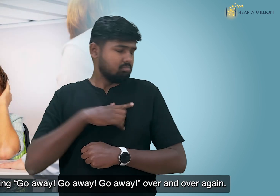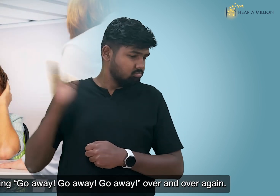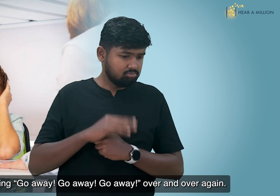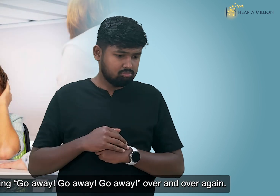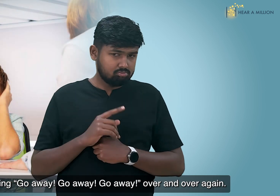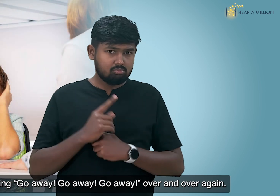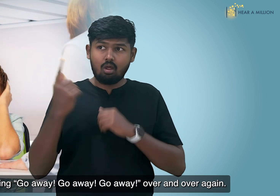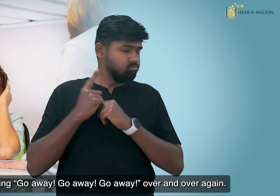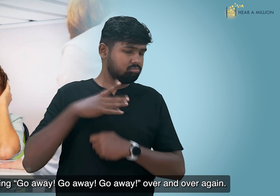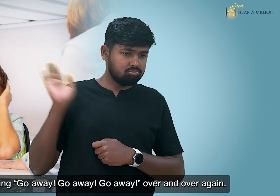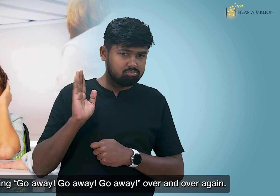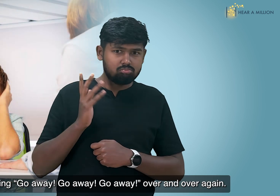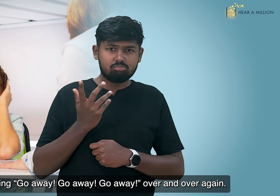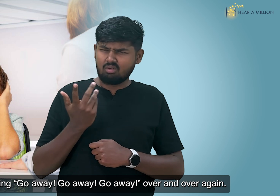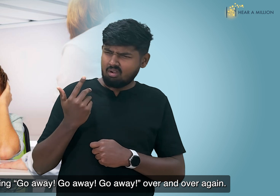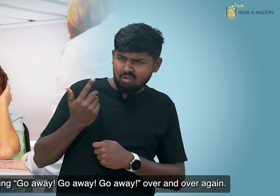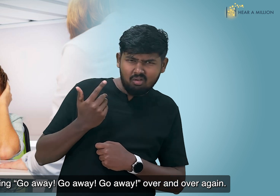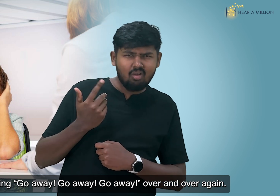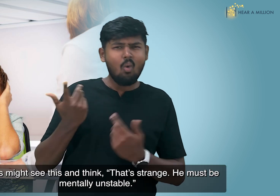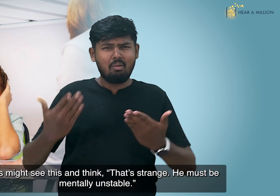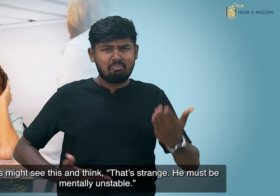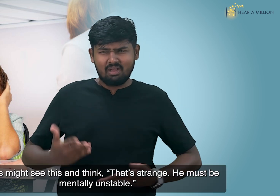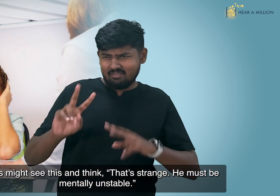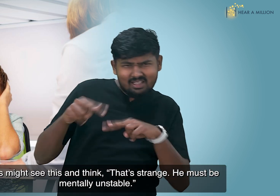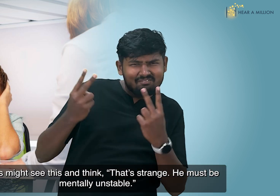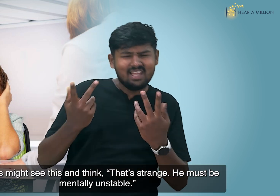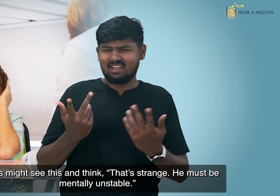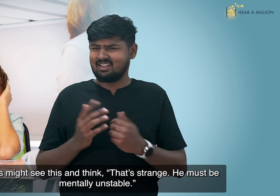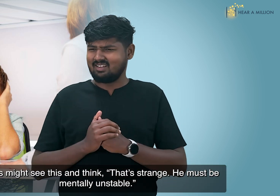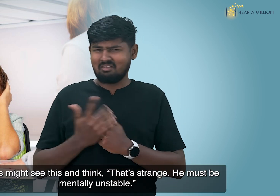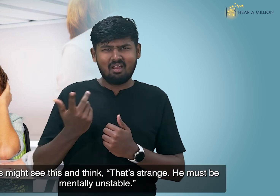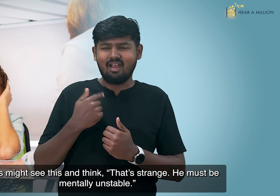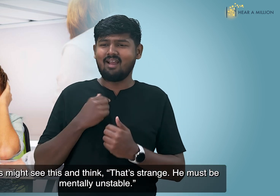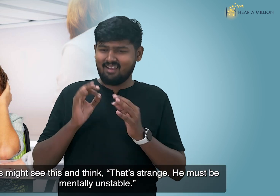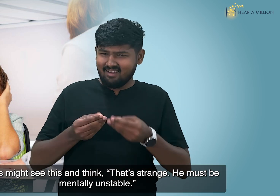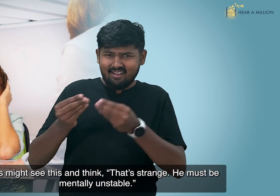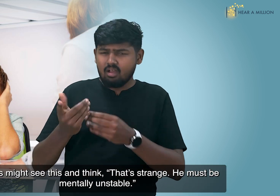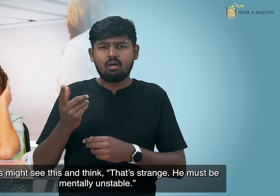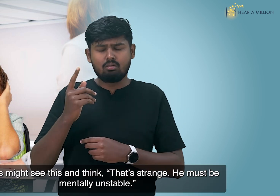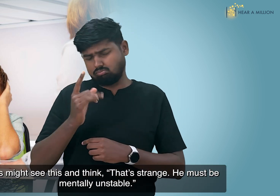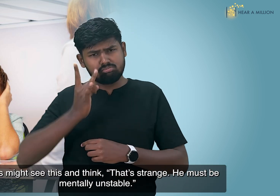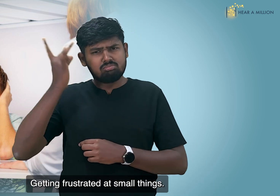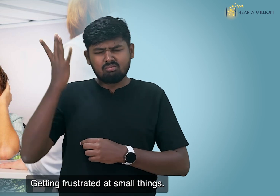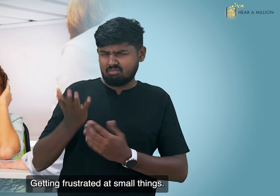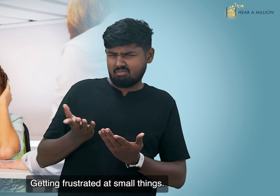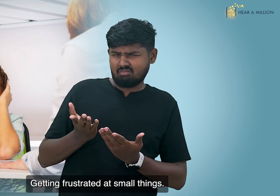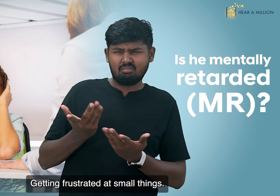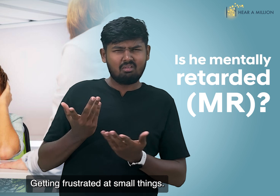हैं, जैसे चले जाओ, जाओ यहाँ से। दूसरे लोग इसे देखकर सोचते हैं, यह अजीब है, इसका मानसिक रूप अस्थिर